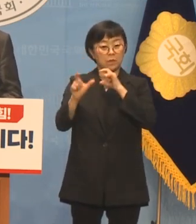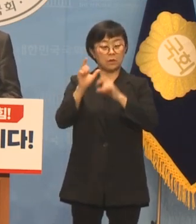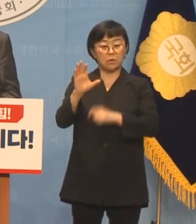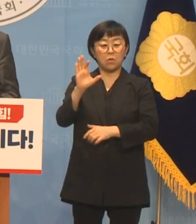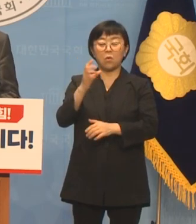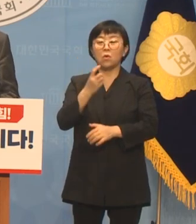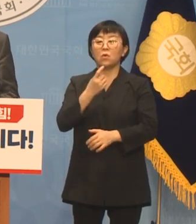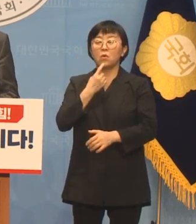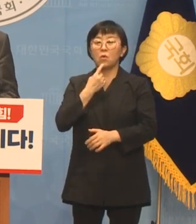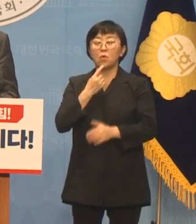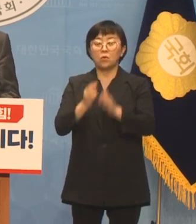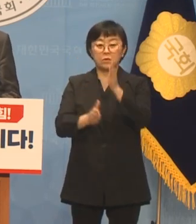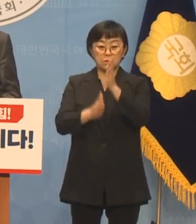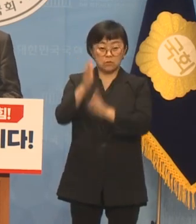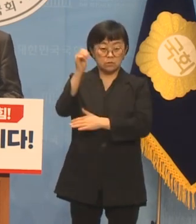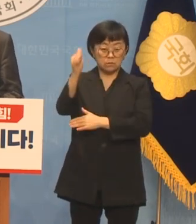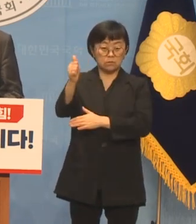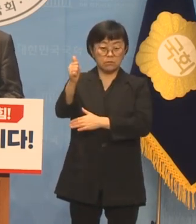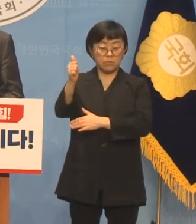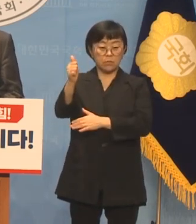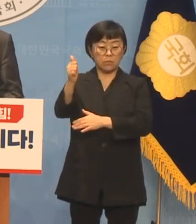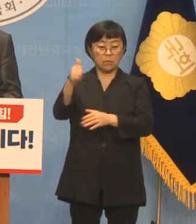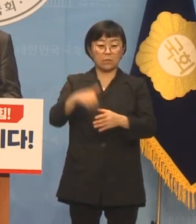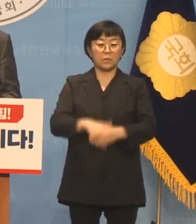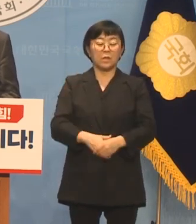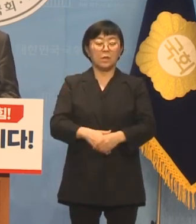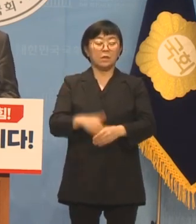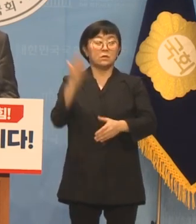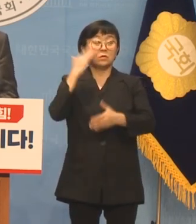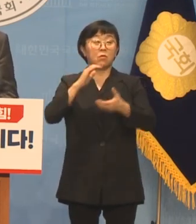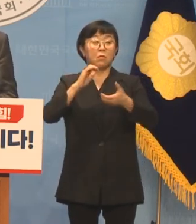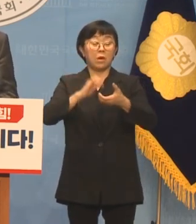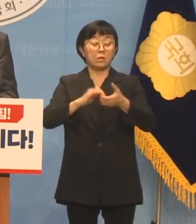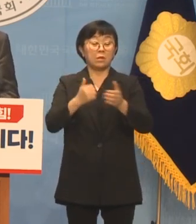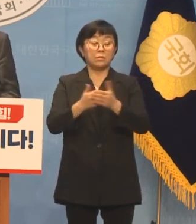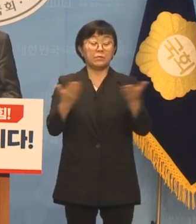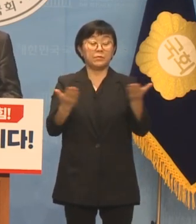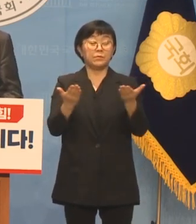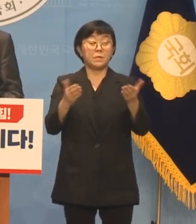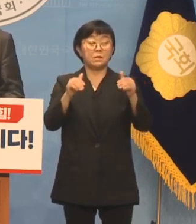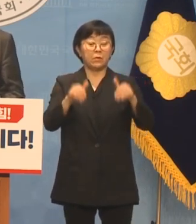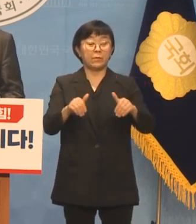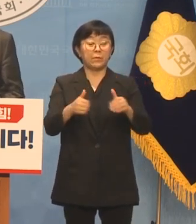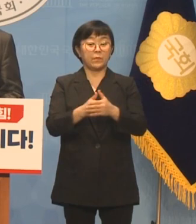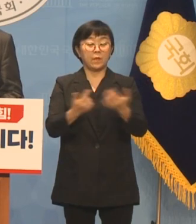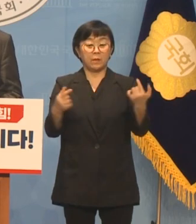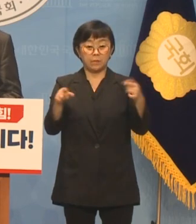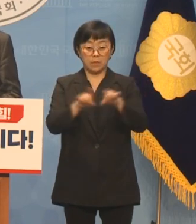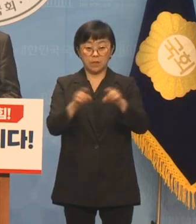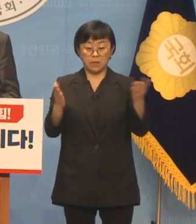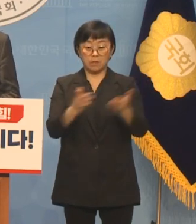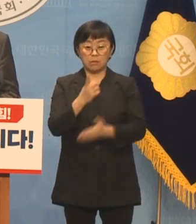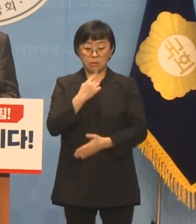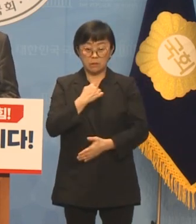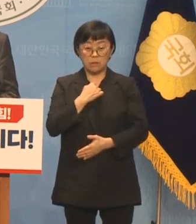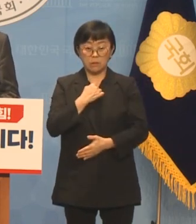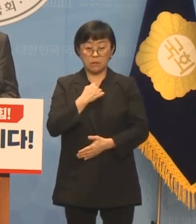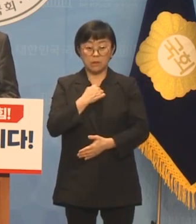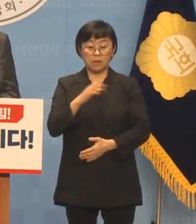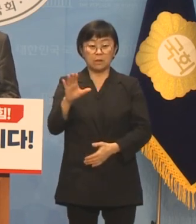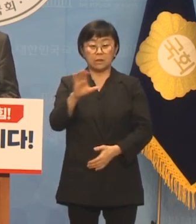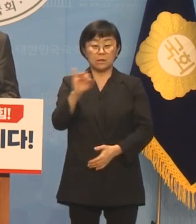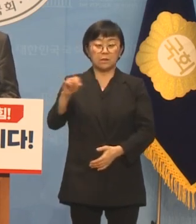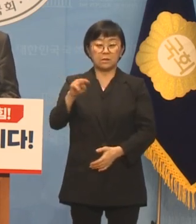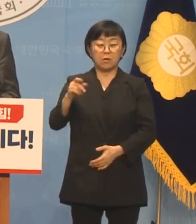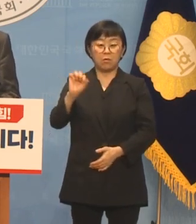오세훈 서울시장 그리고 문민정부 청와대 비서관 시절부터 함께 일했던